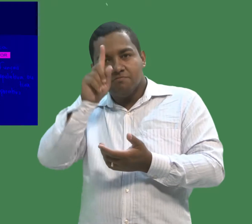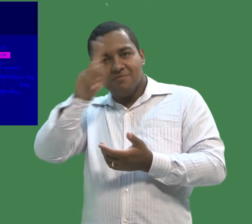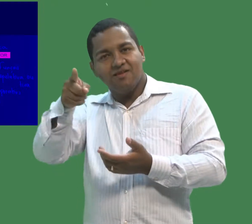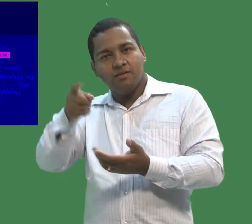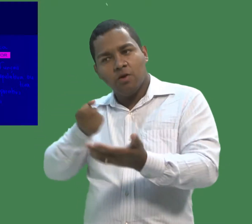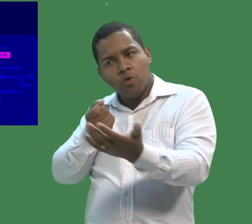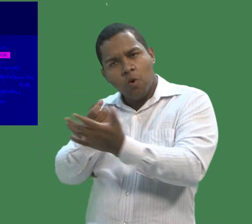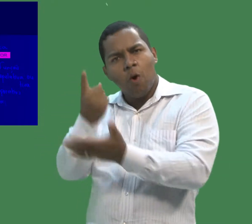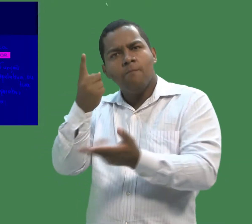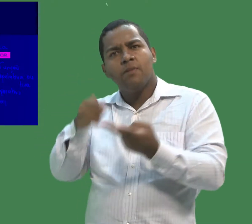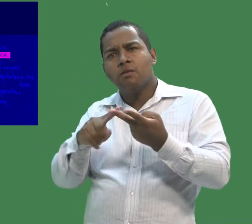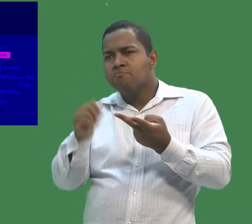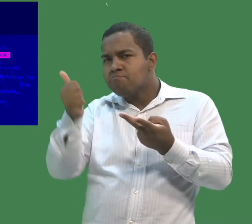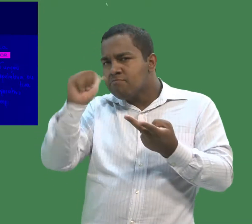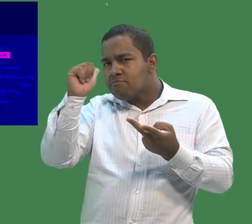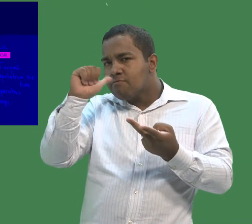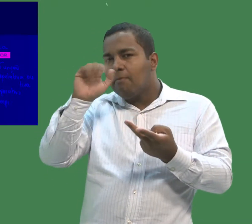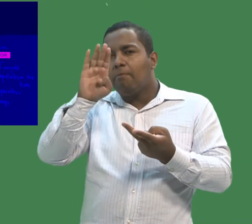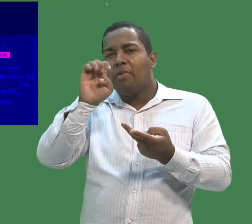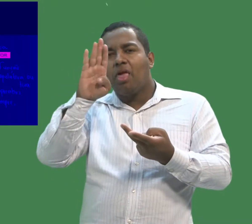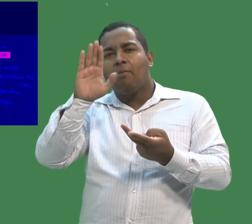compre,